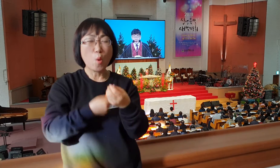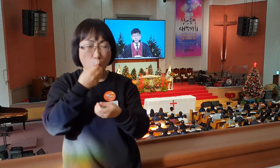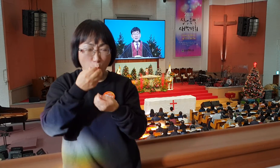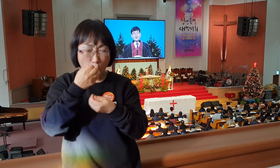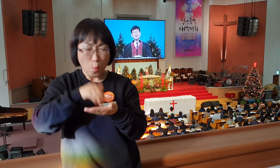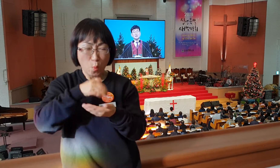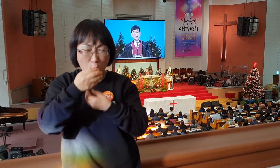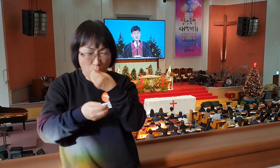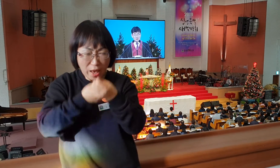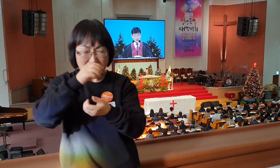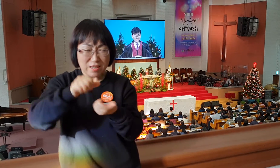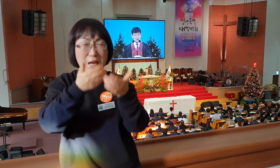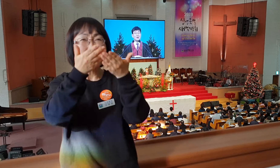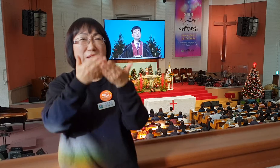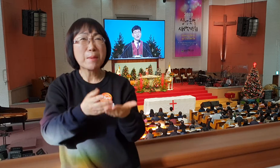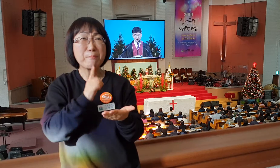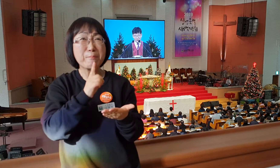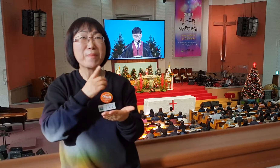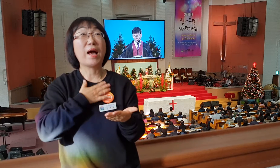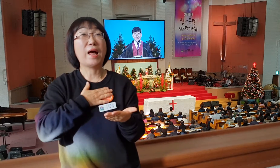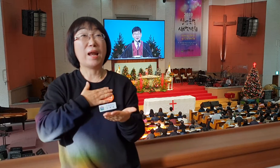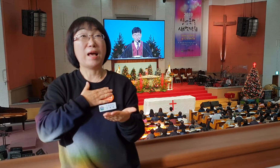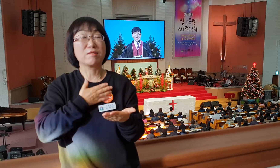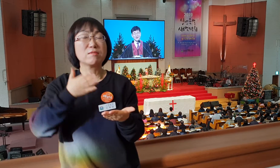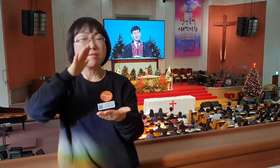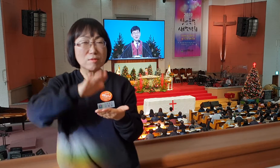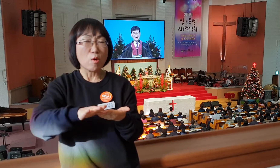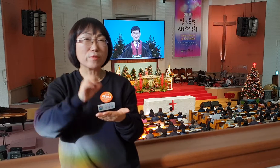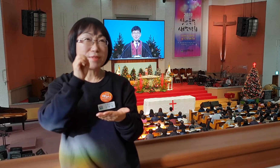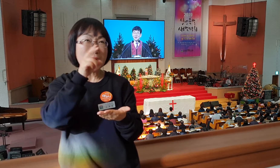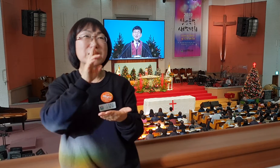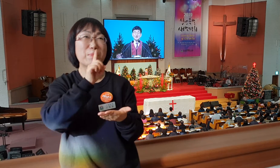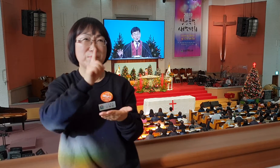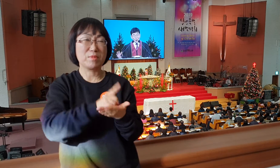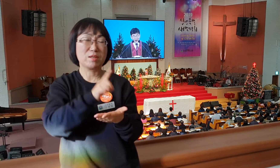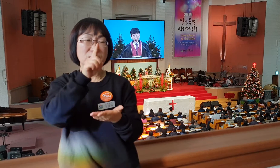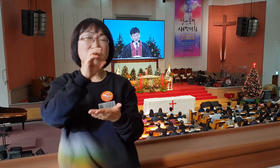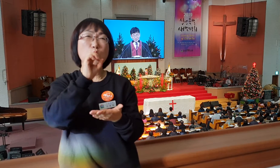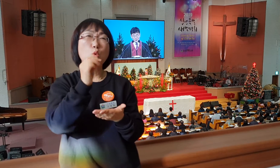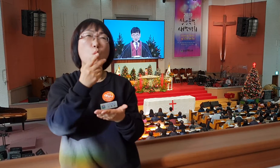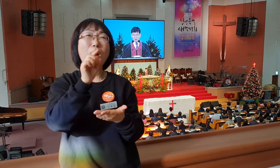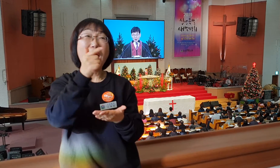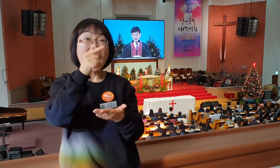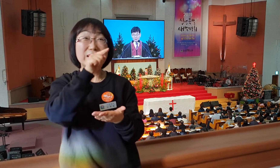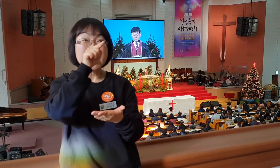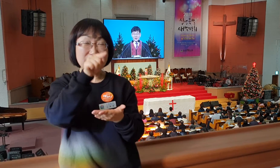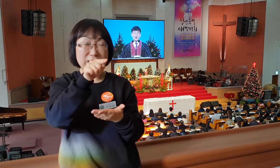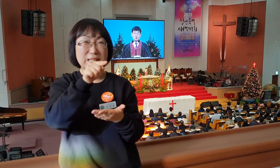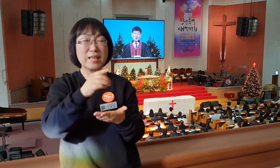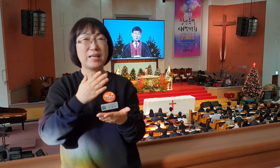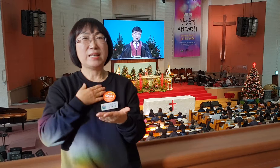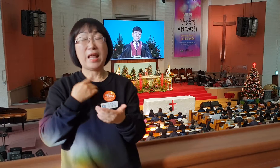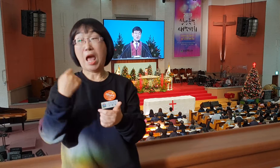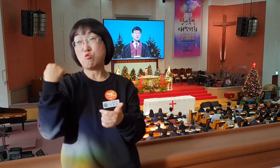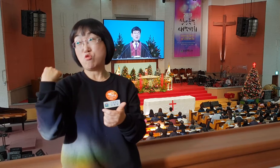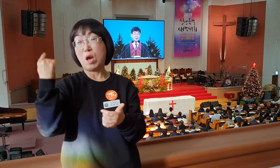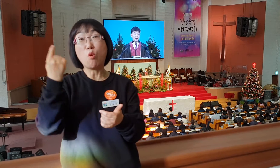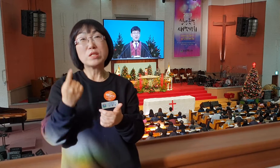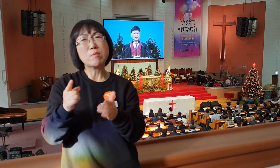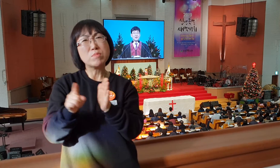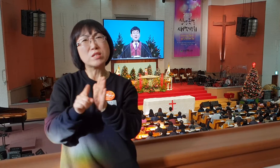세례를 받았다는 이야기지? 라고 얘기해요. 그리고 우선 얘기합니다. 그 요한이 내 뒤에 오시는